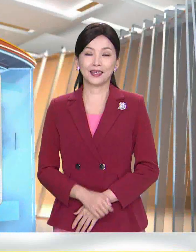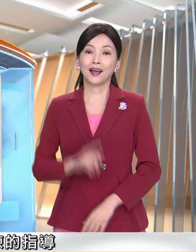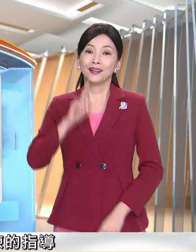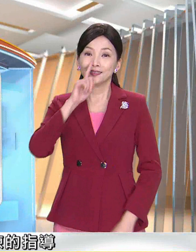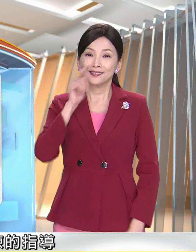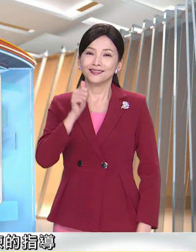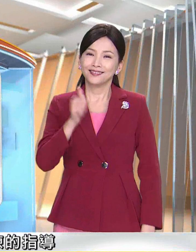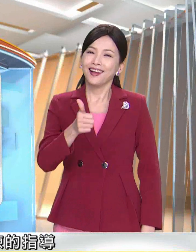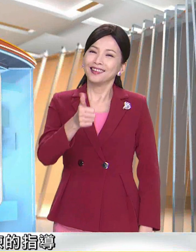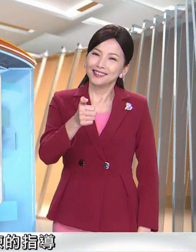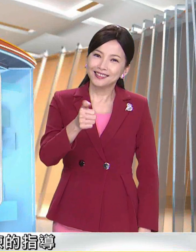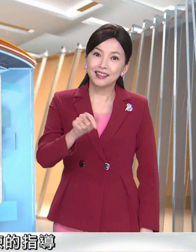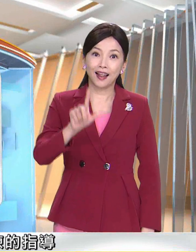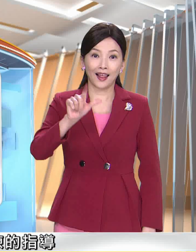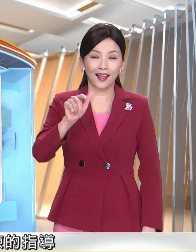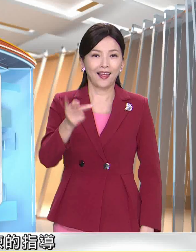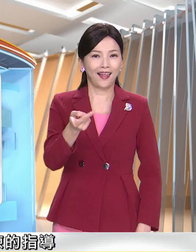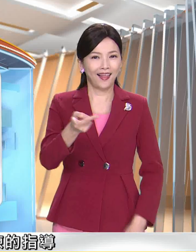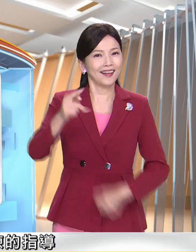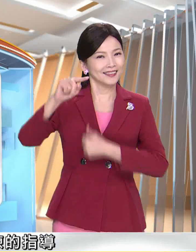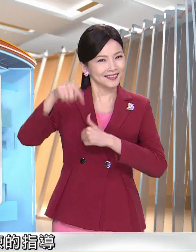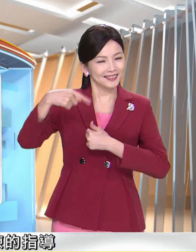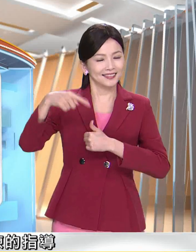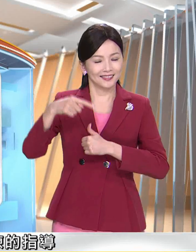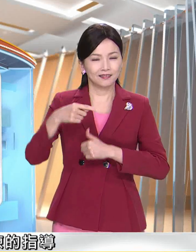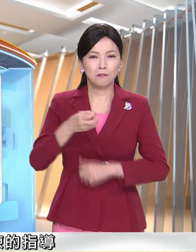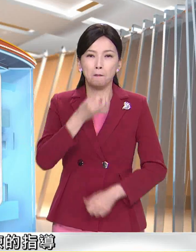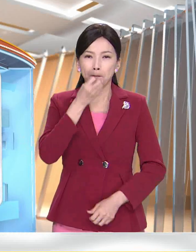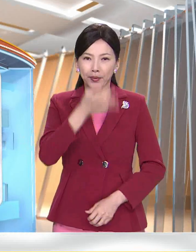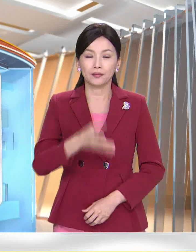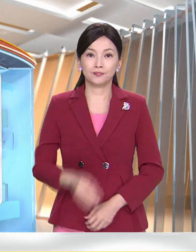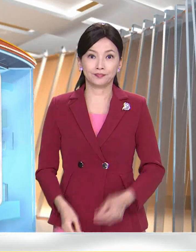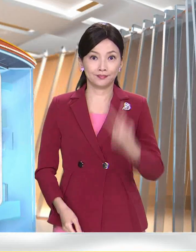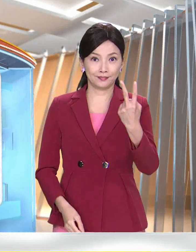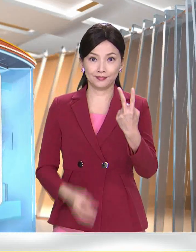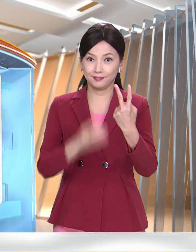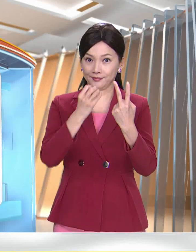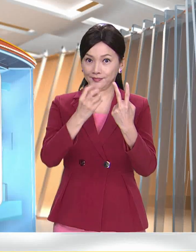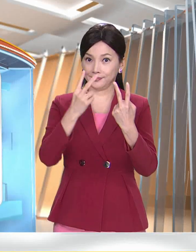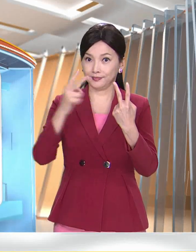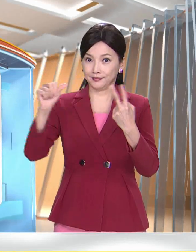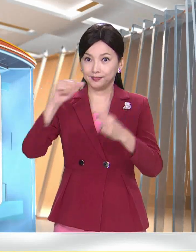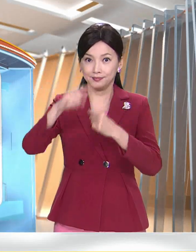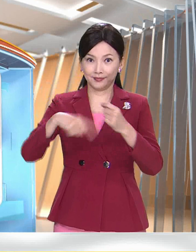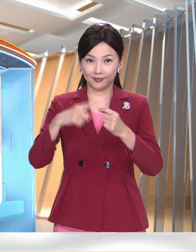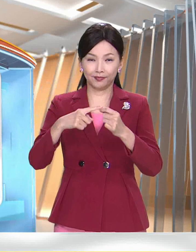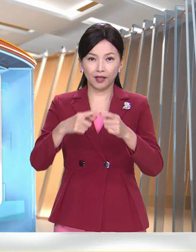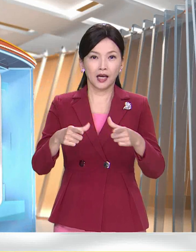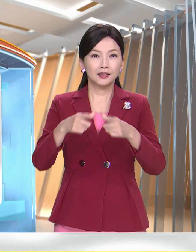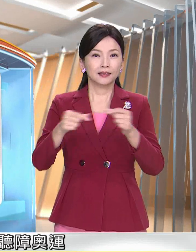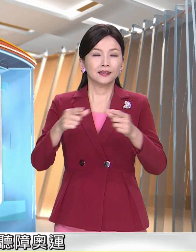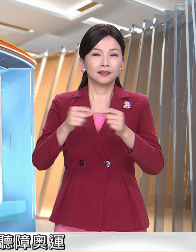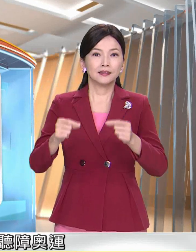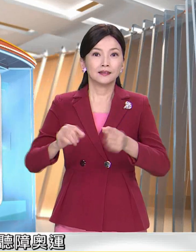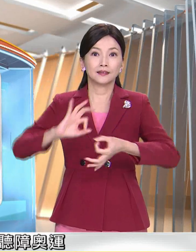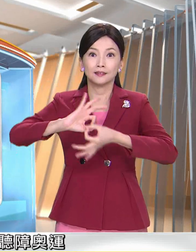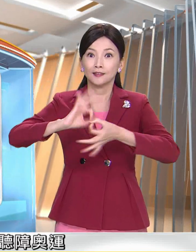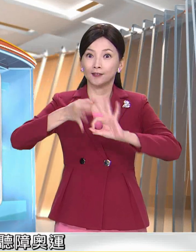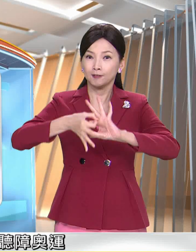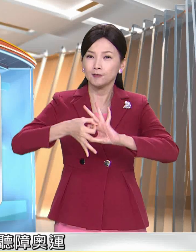陈忠义感谢两位教练的指导，并且表示会继续备战2025在日本举办的听